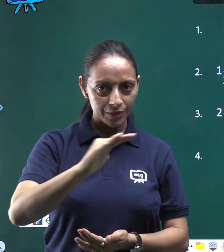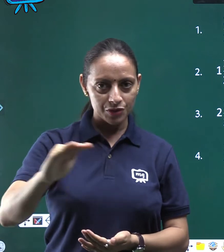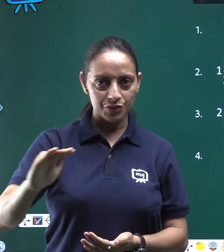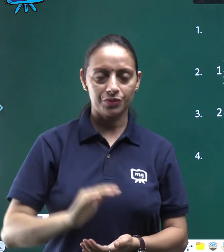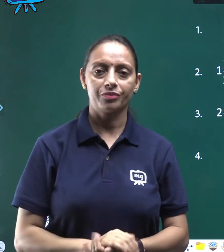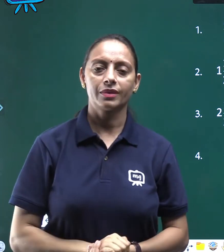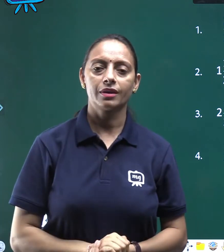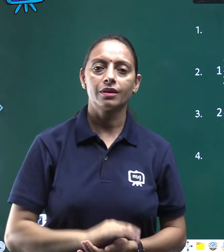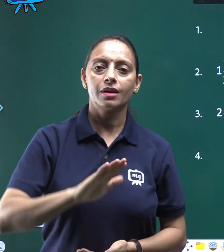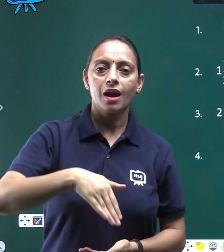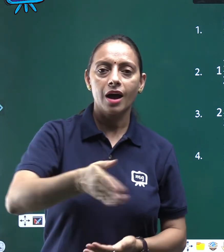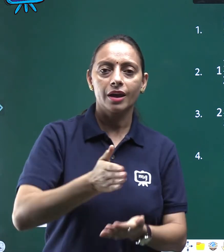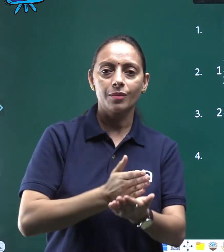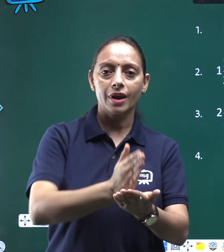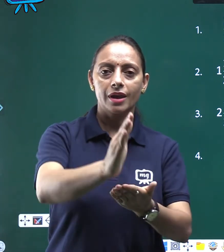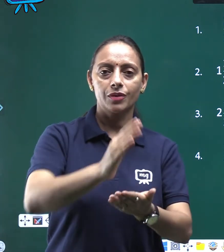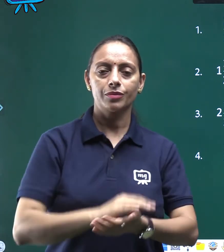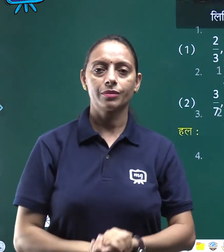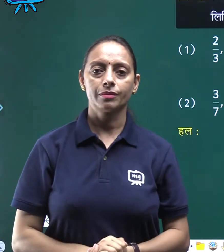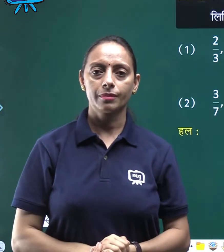बच्चों? आगे बढ़े।